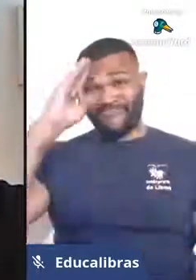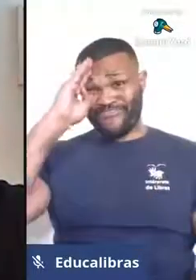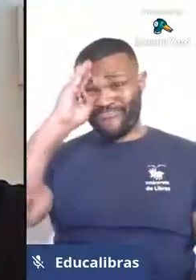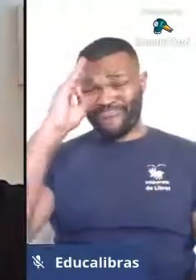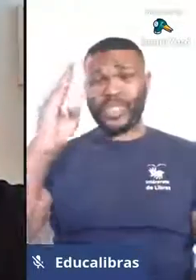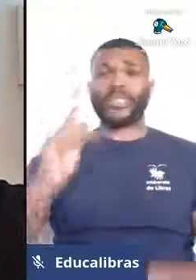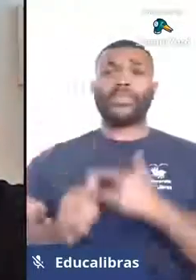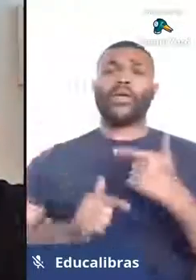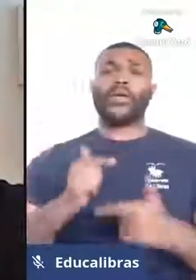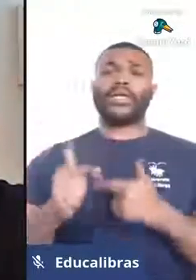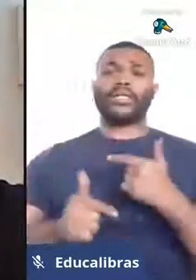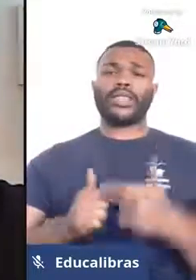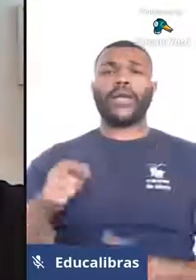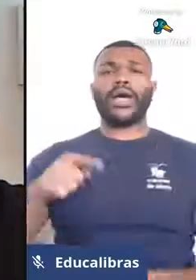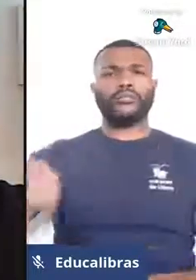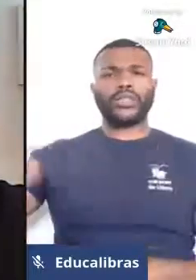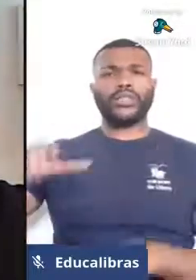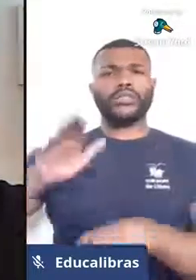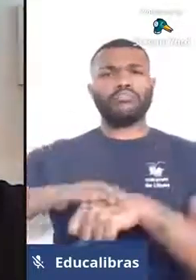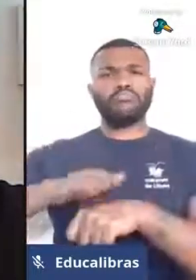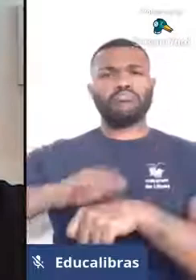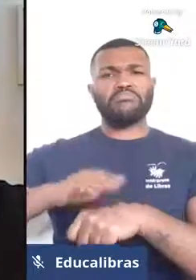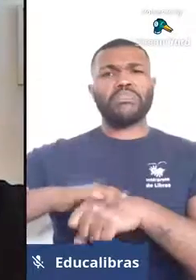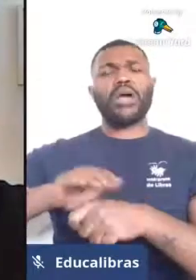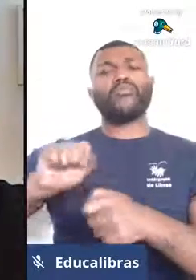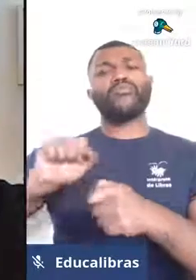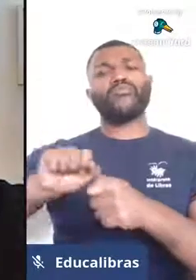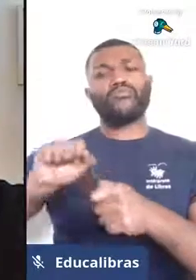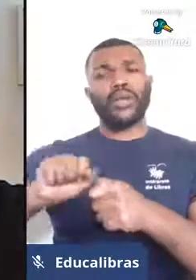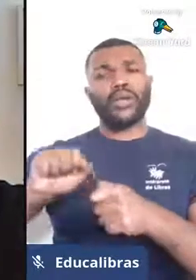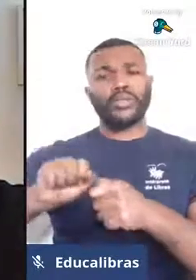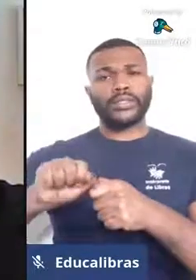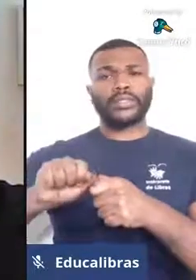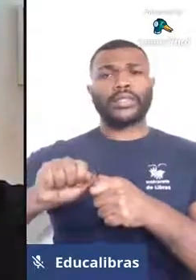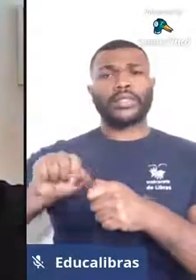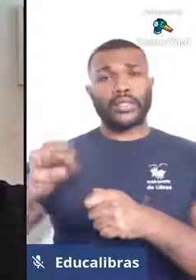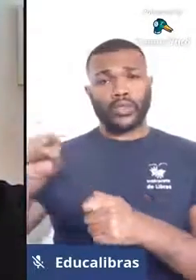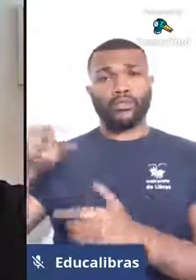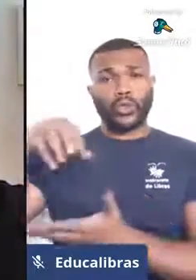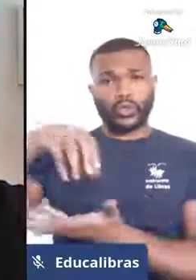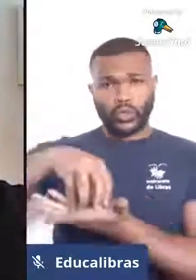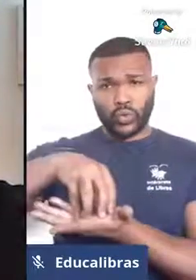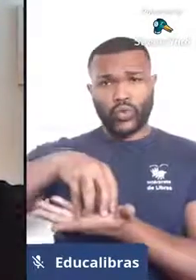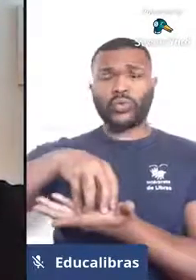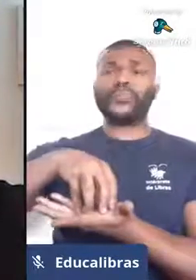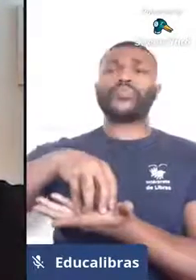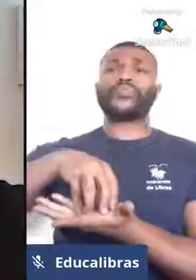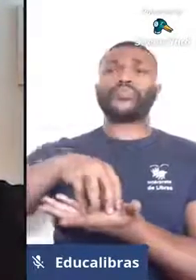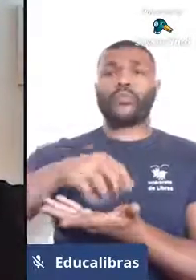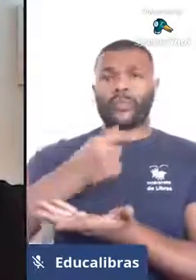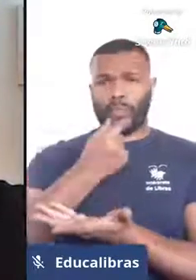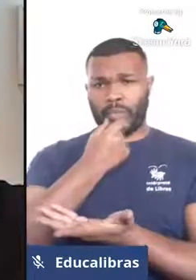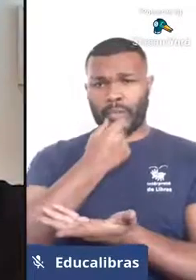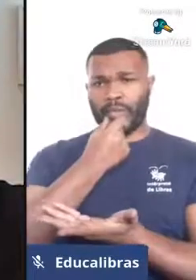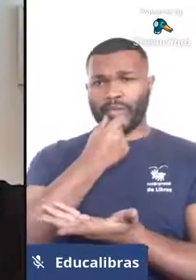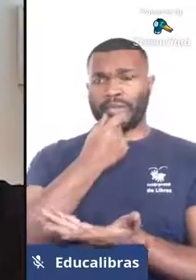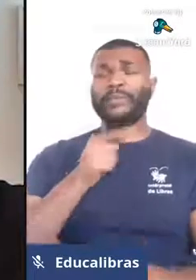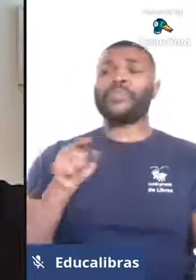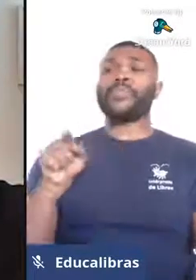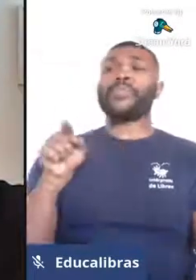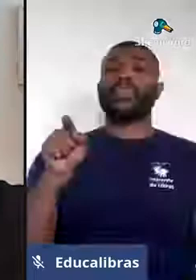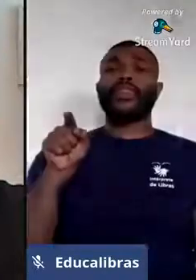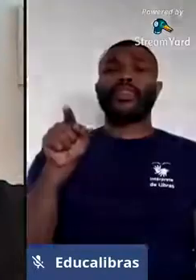vocês fizeram via British Council, foi algo